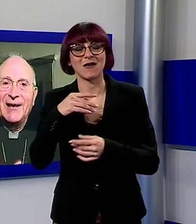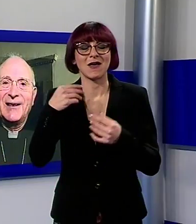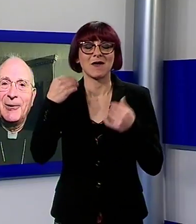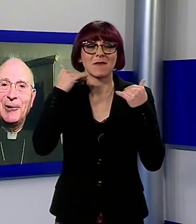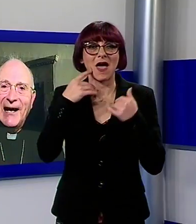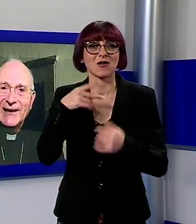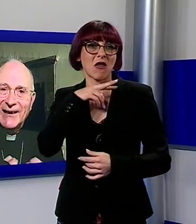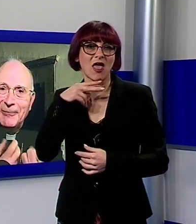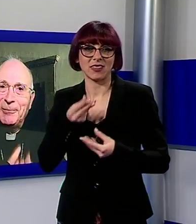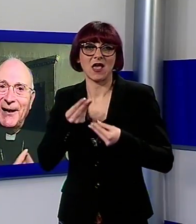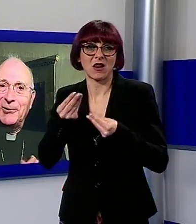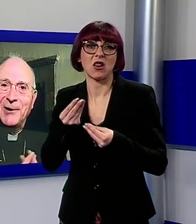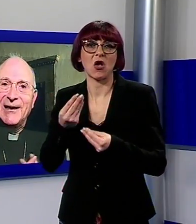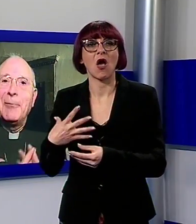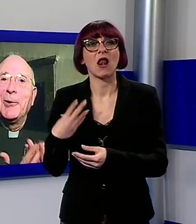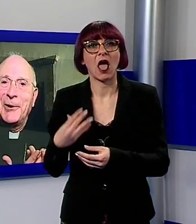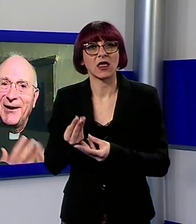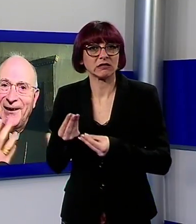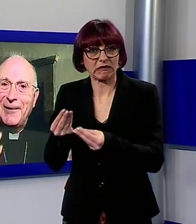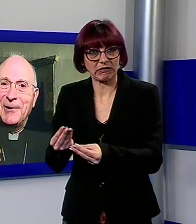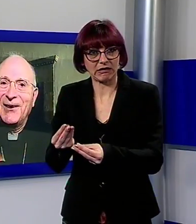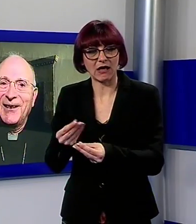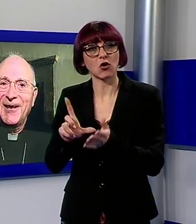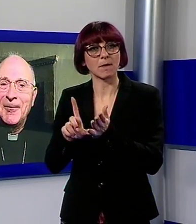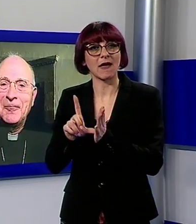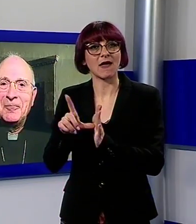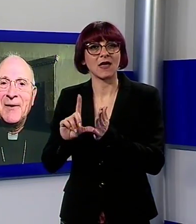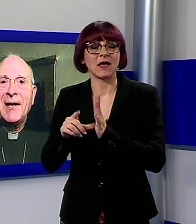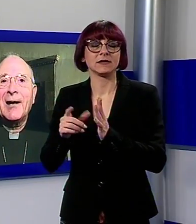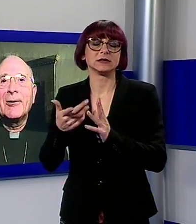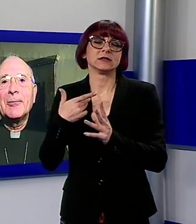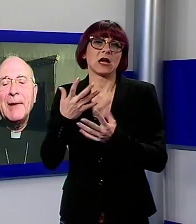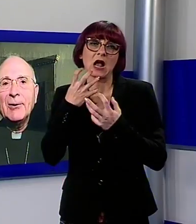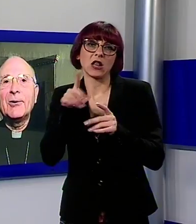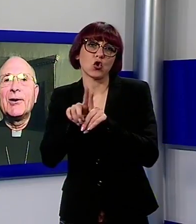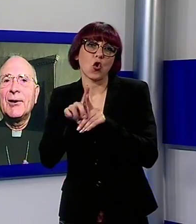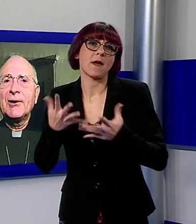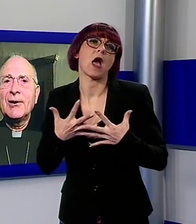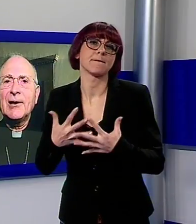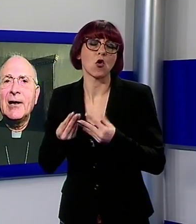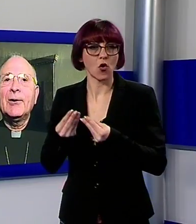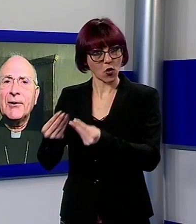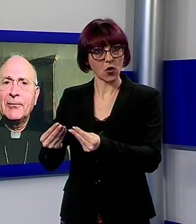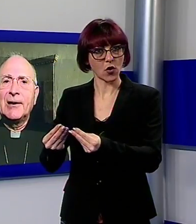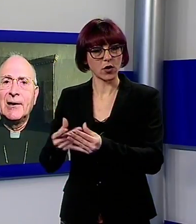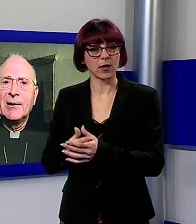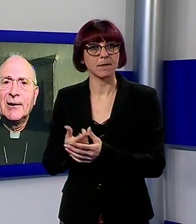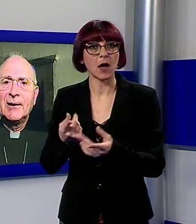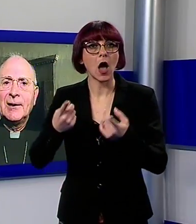nutriente, un latte a temperatura di amore, sarei per dire. Ecco, ma noi, ai nostri figli,